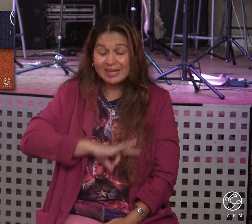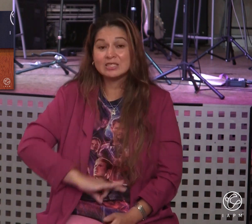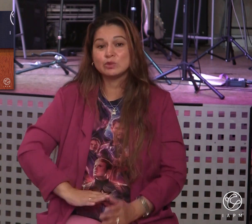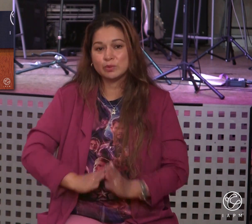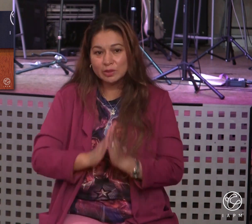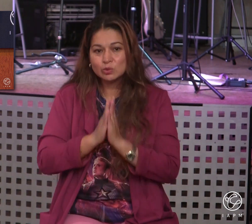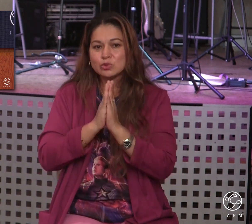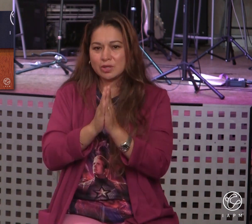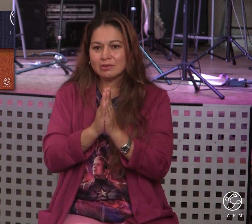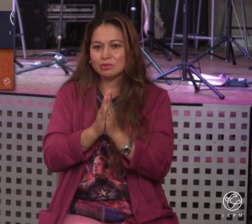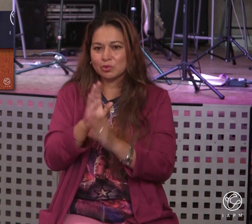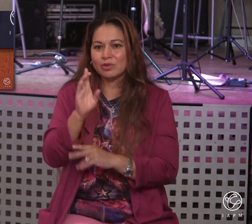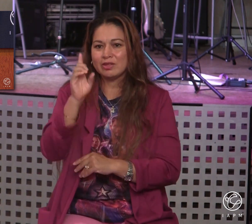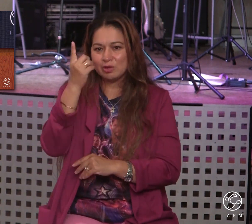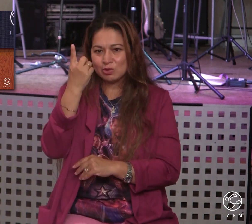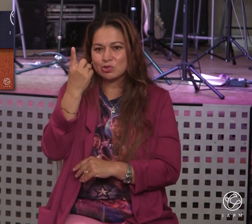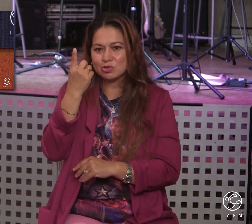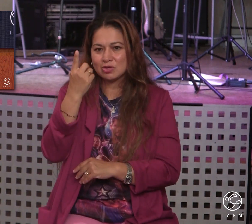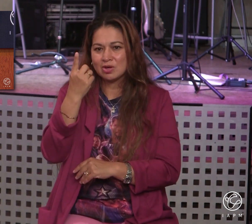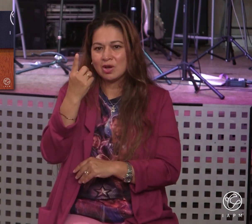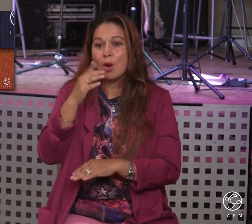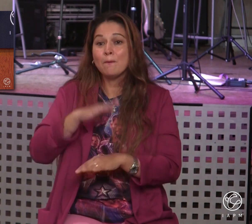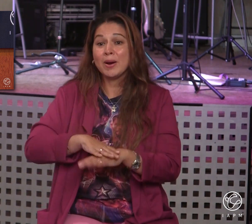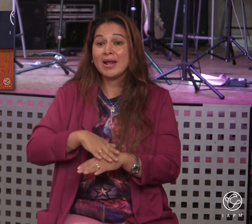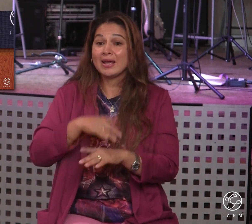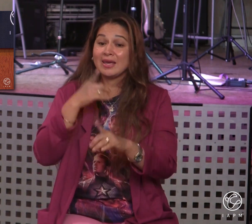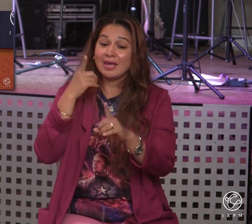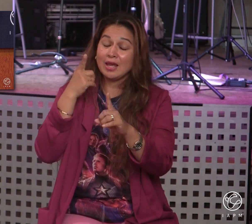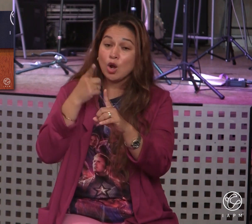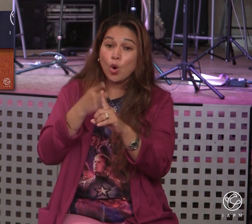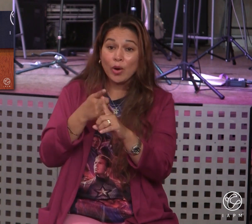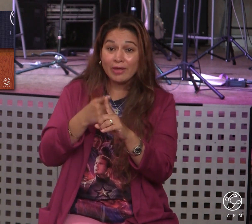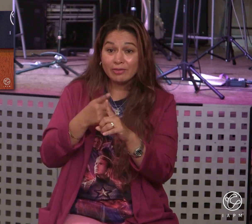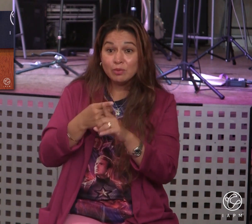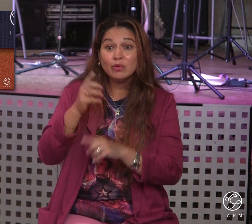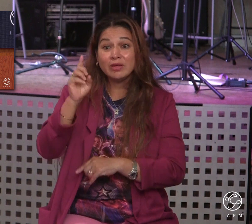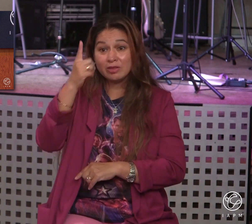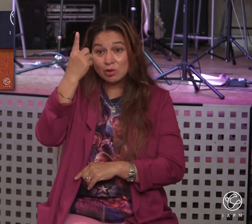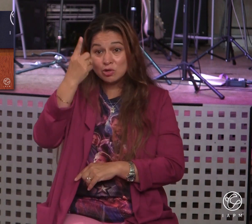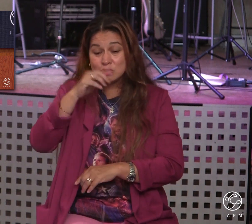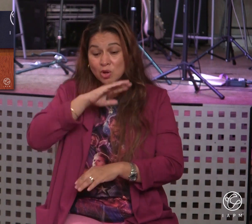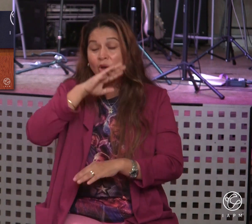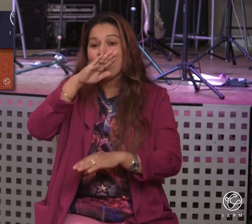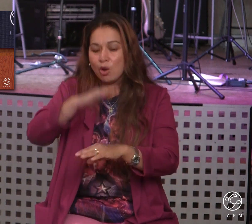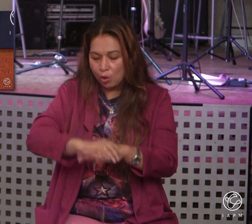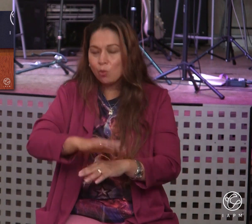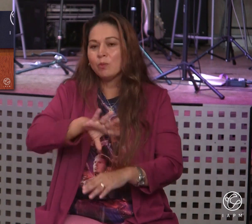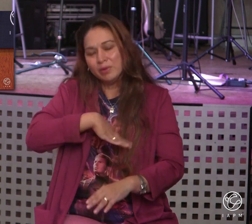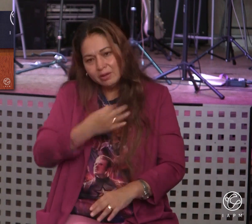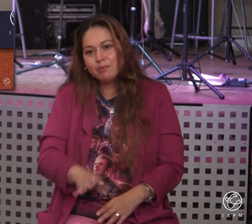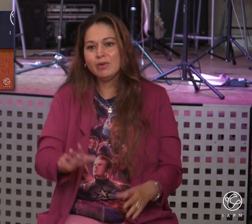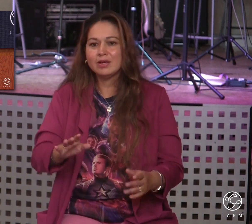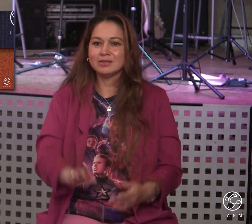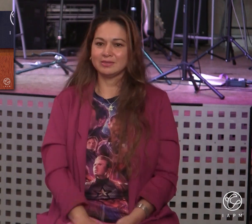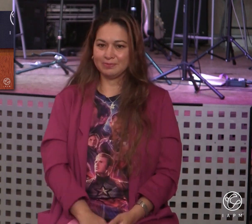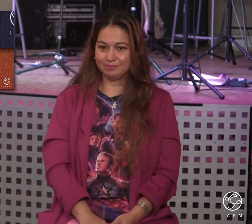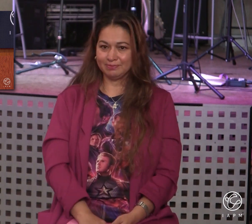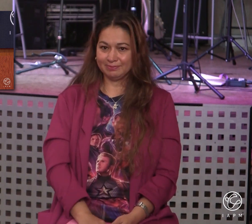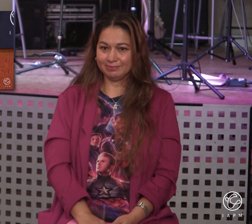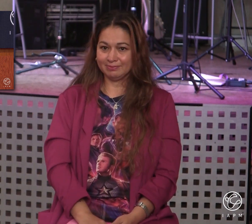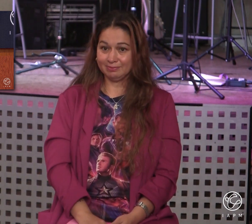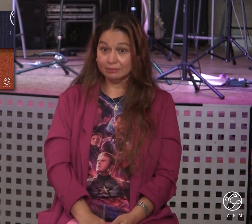que quiere, te dice dónde vayas, te dice, y yo creo que por sí solo voy a poder ir, voy a poder hacer, voy a